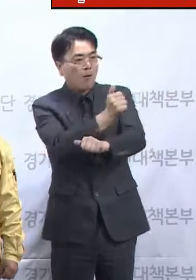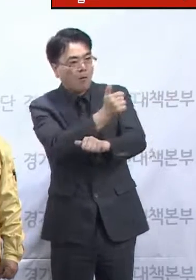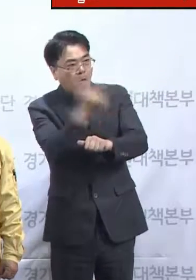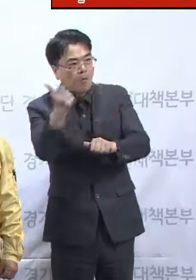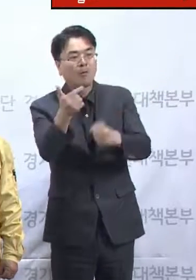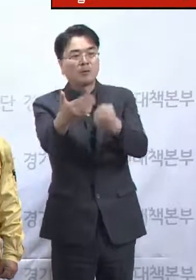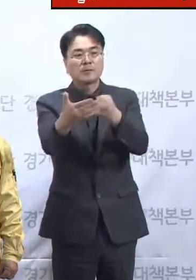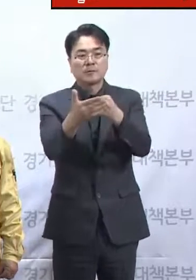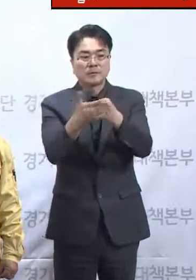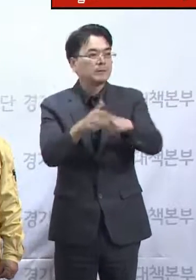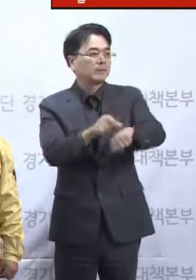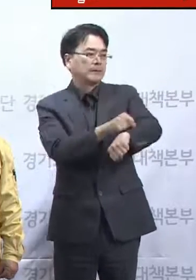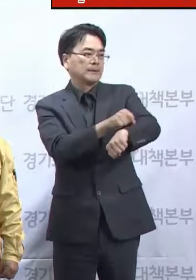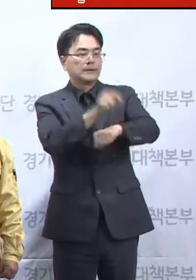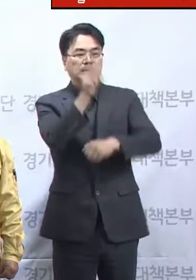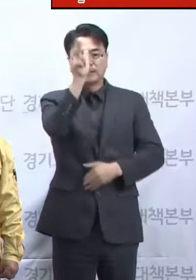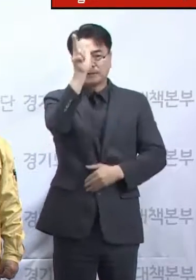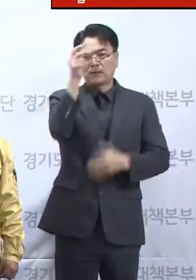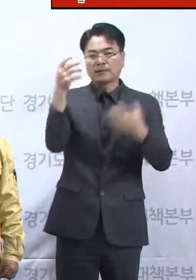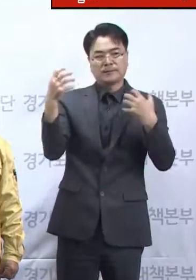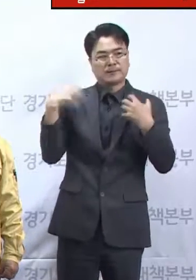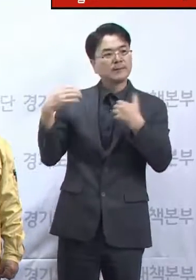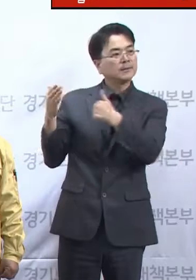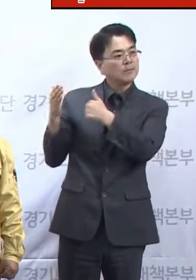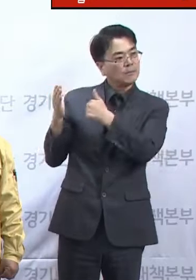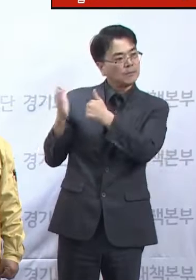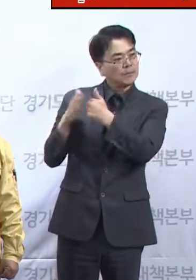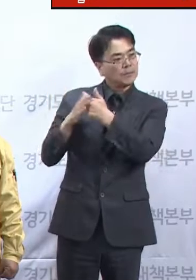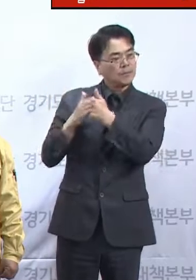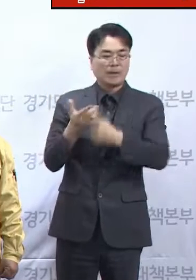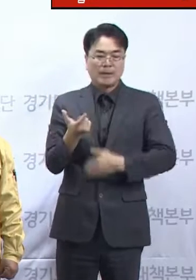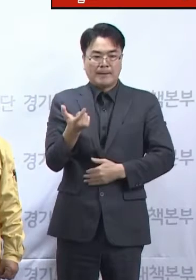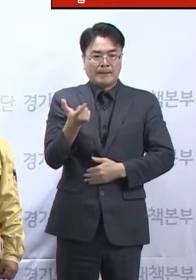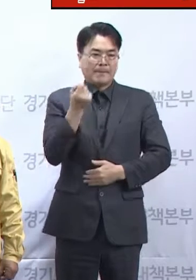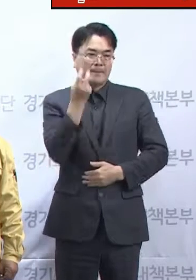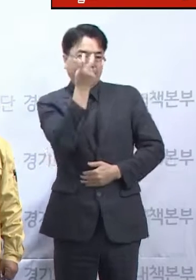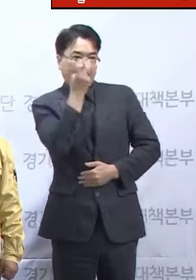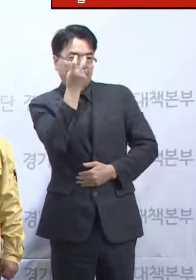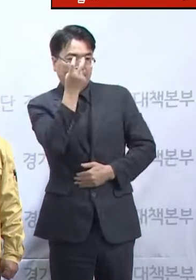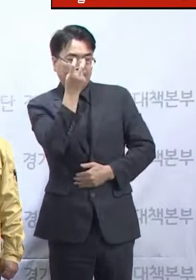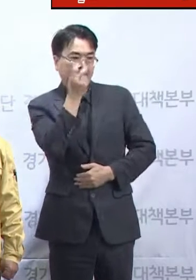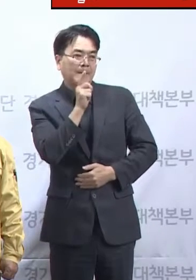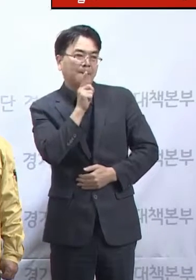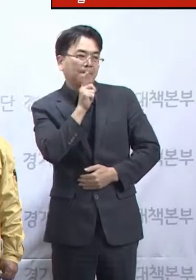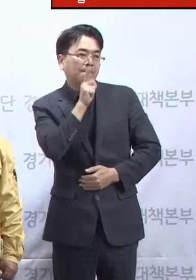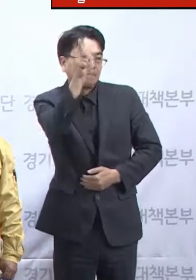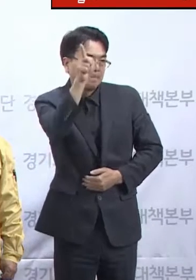우리 경찰청의 협조가 또 신속한 수사, 입건이